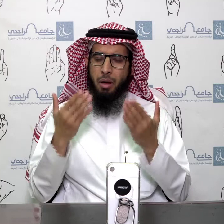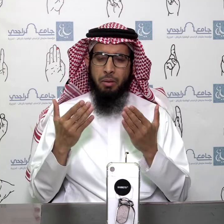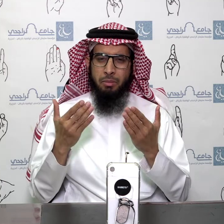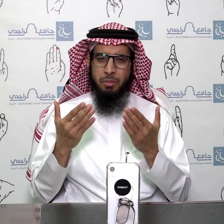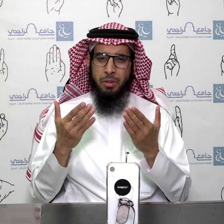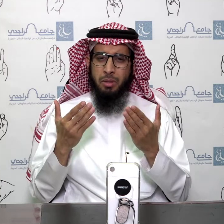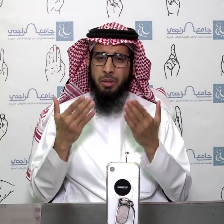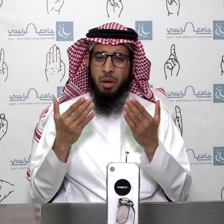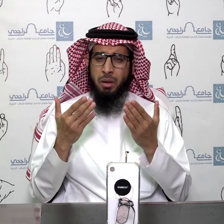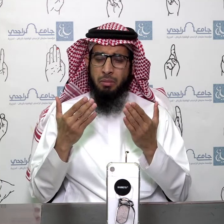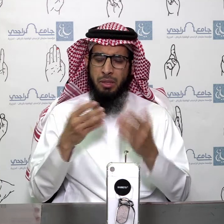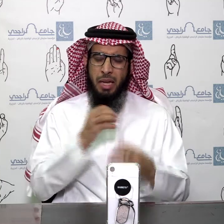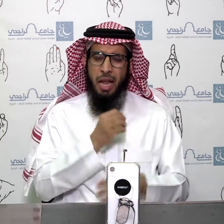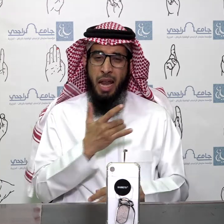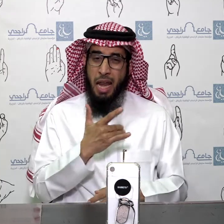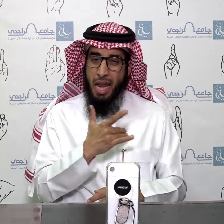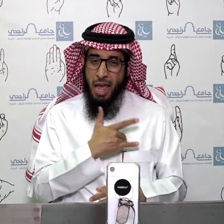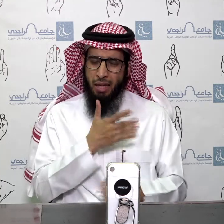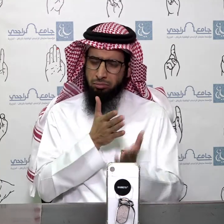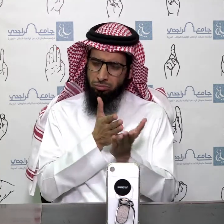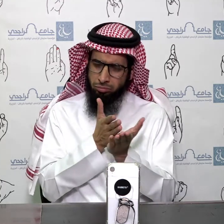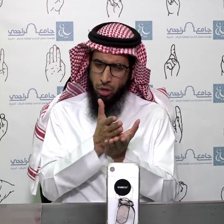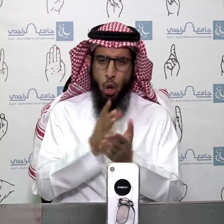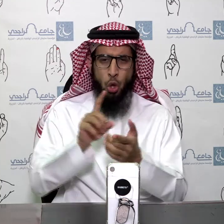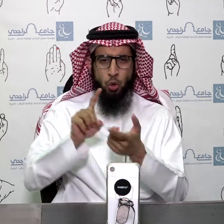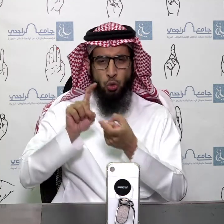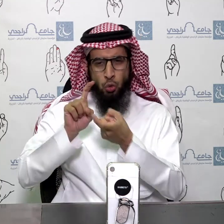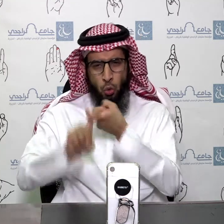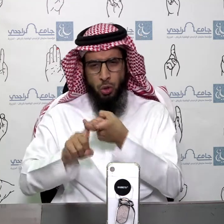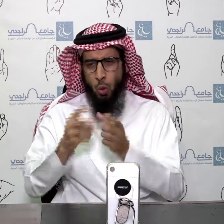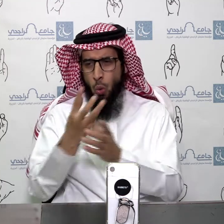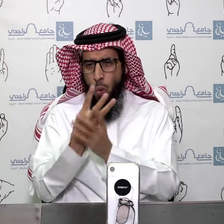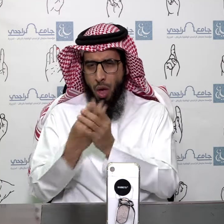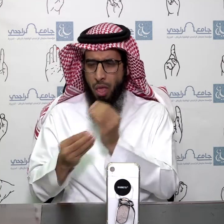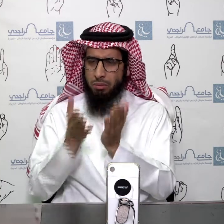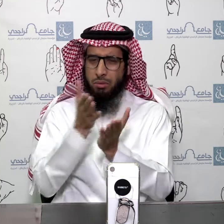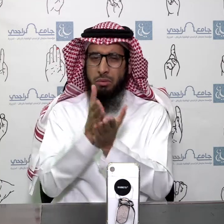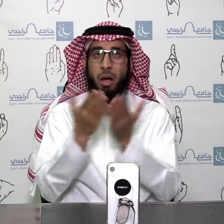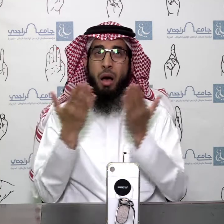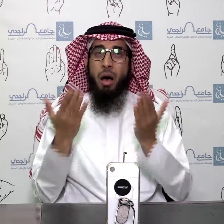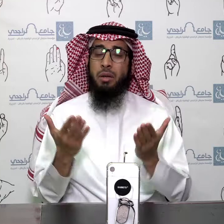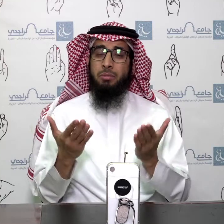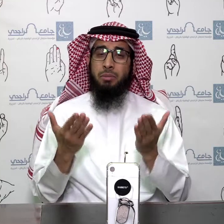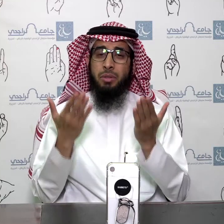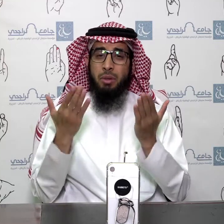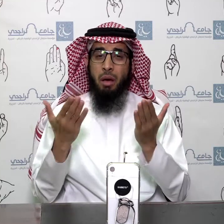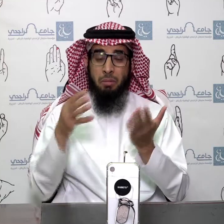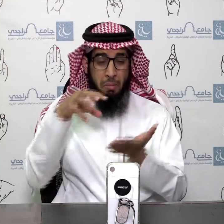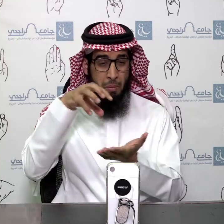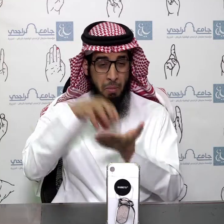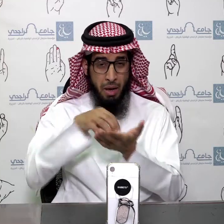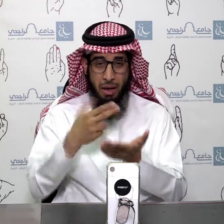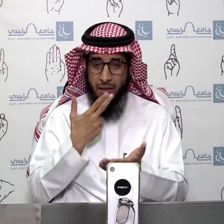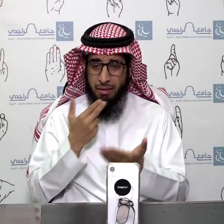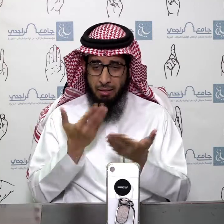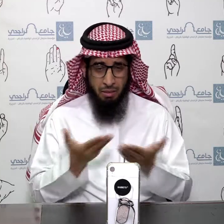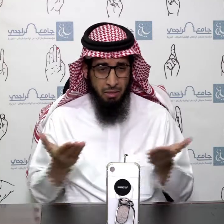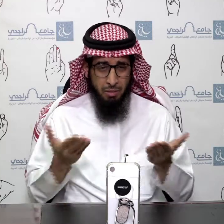أصلح لنا النية والزوجات والذرية يا رب العالمين. اللهم في هذا المكان الطاهر، في هذا اليوم المبارك،